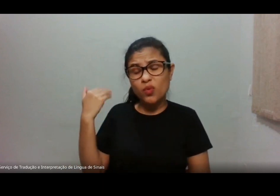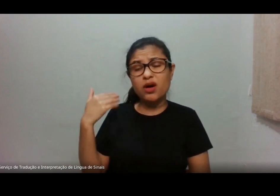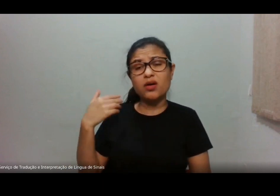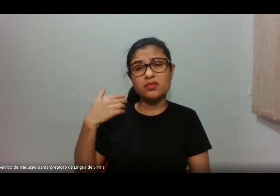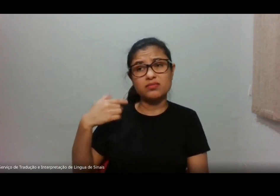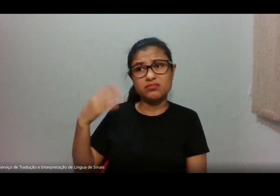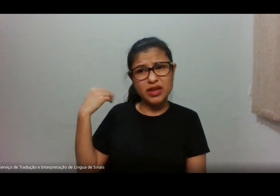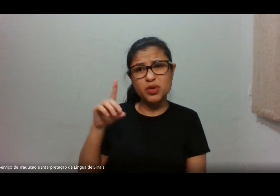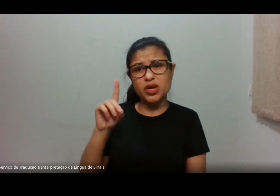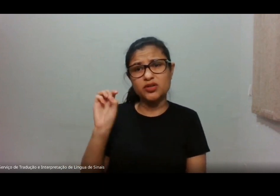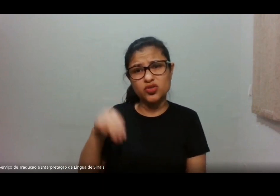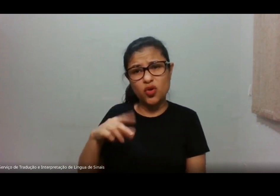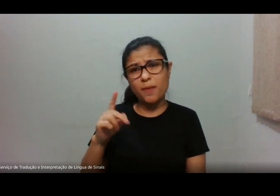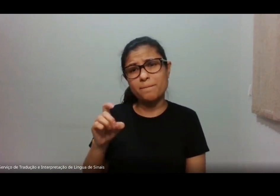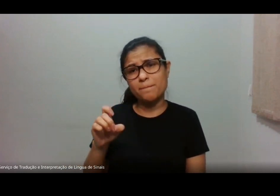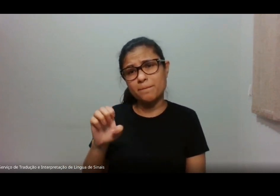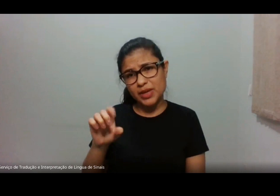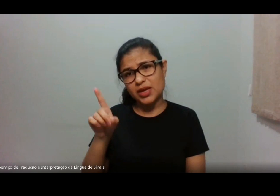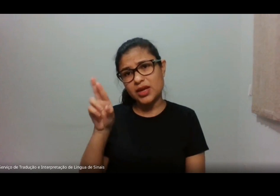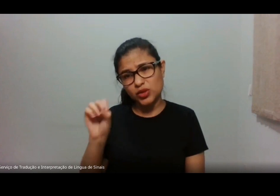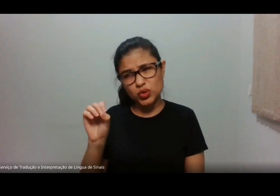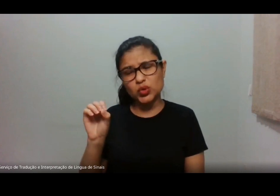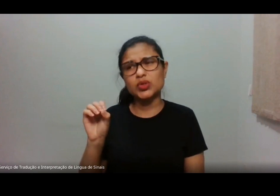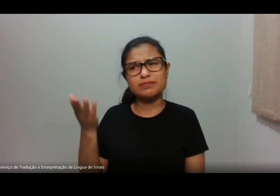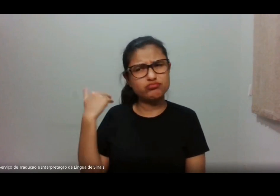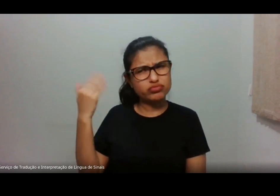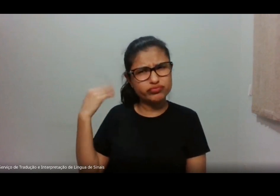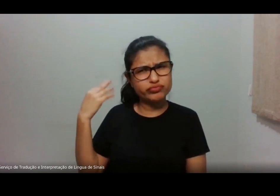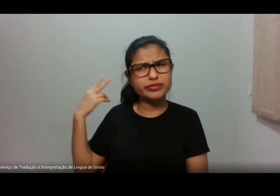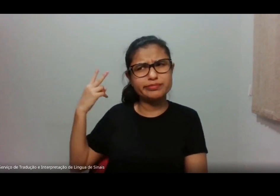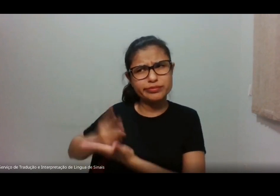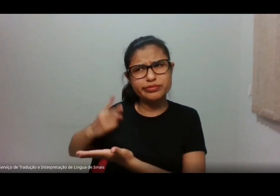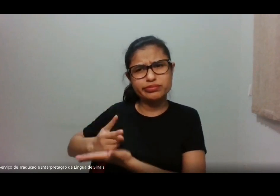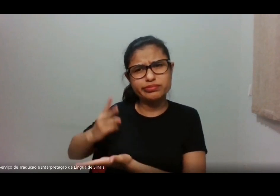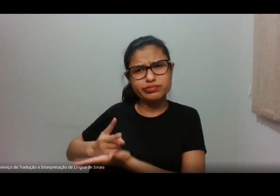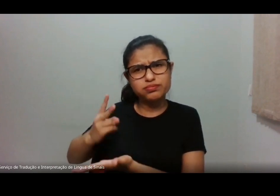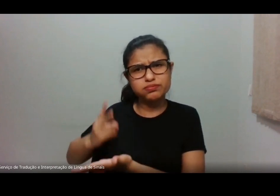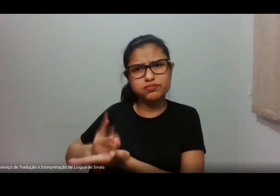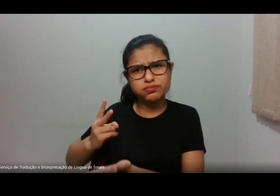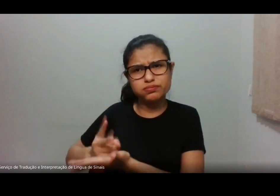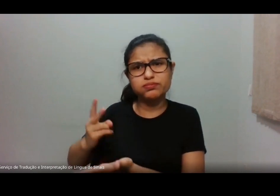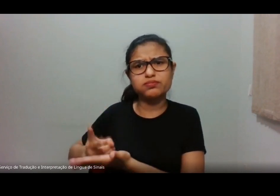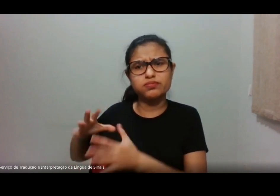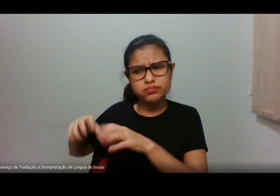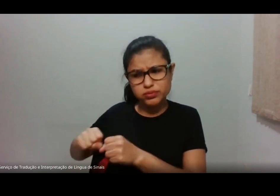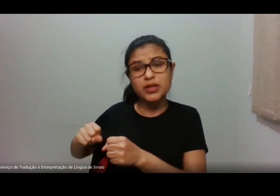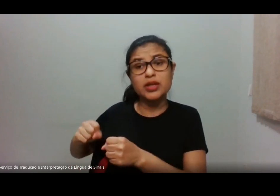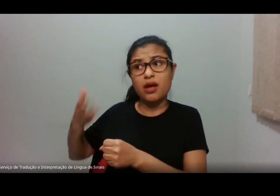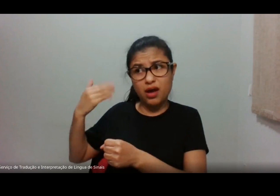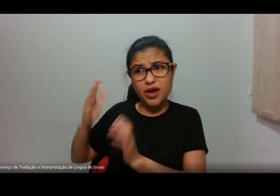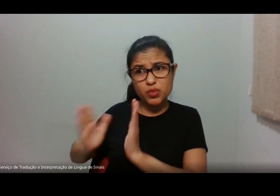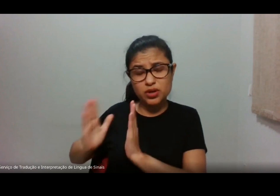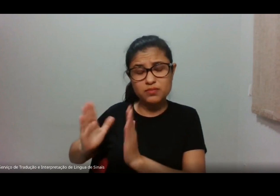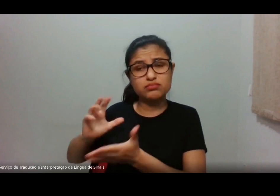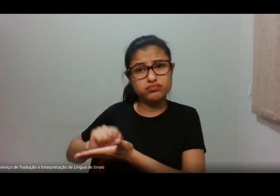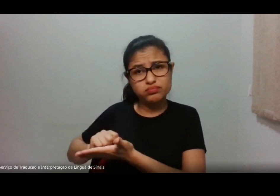na época de Dom Pedro, o Brasil era colônia, e que continuaram ainda por muito, muito tempo. Meu